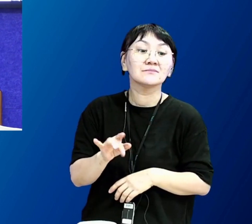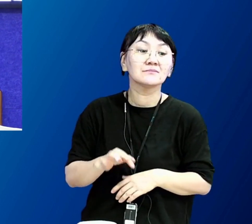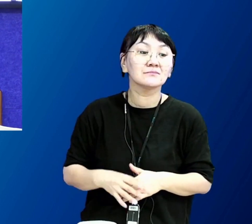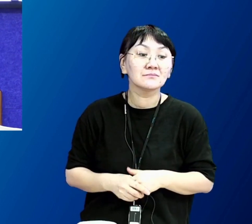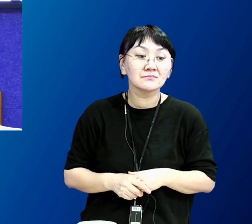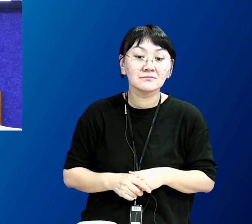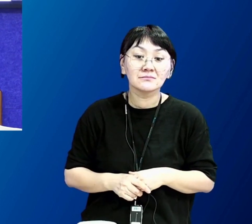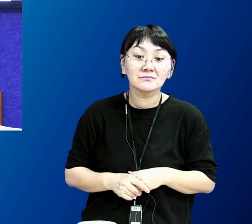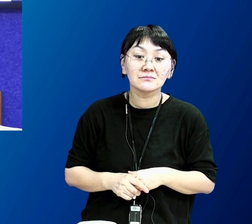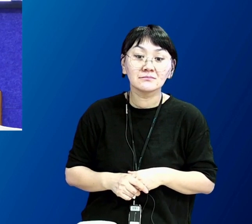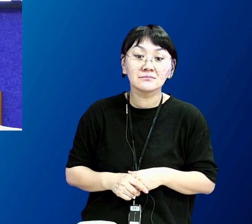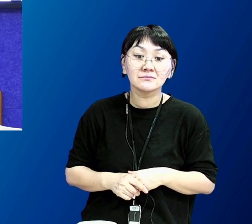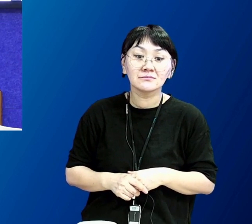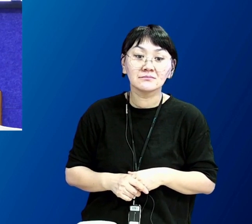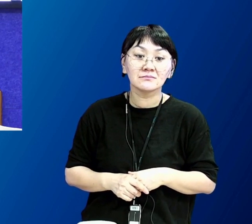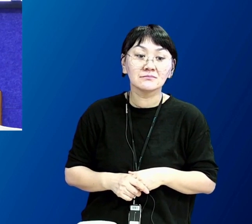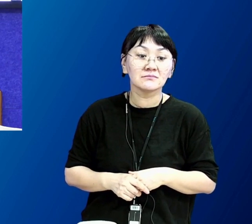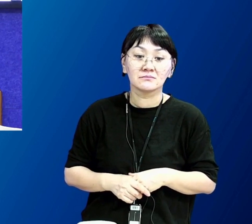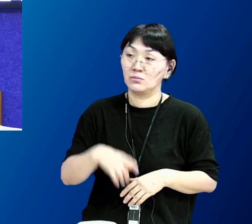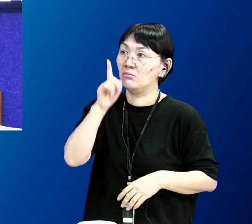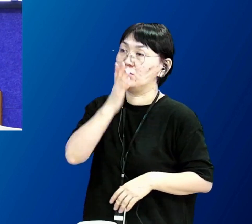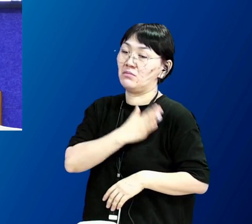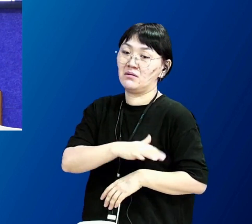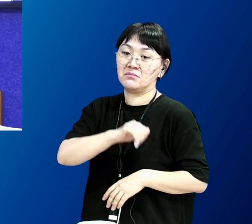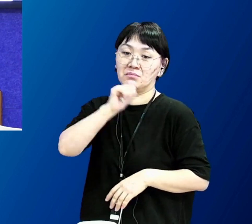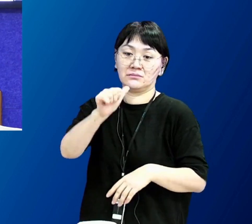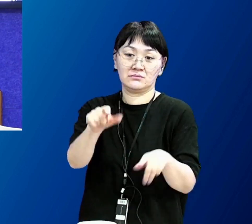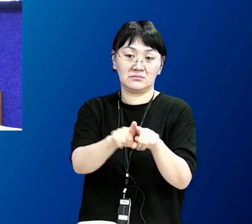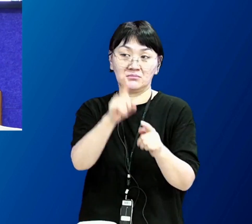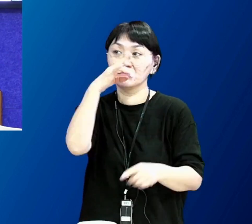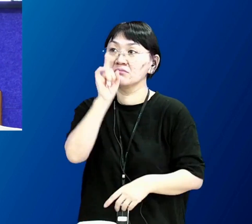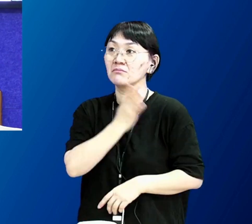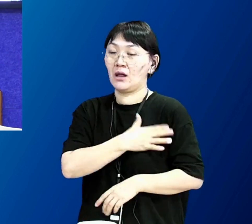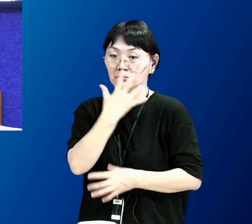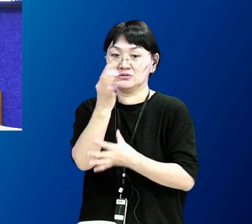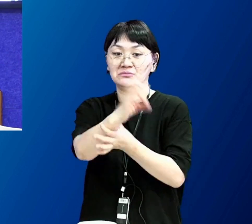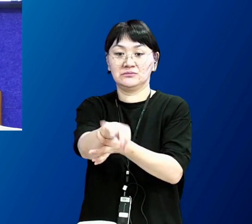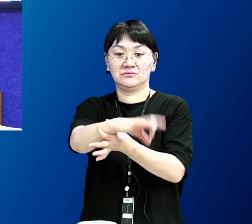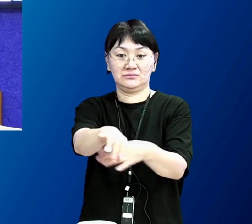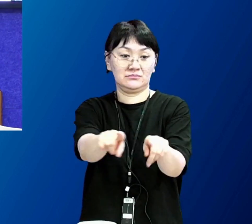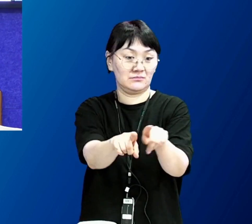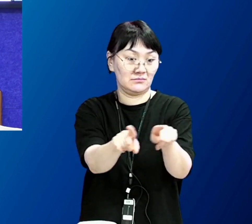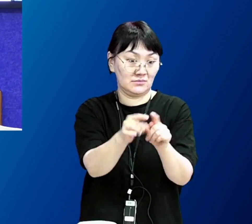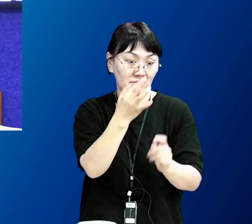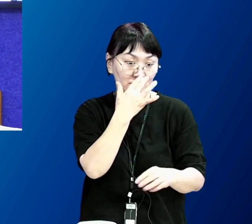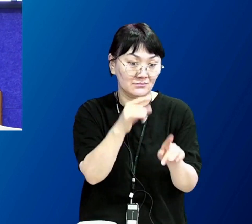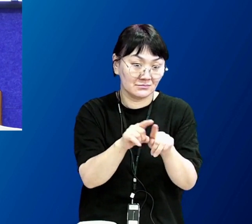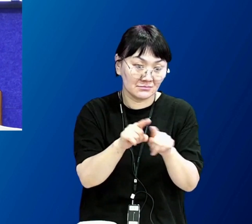энэ чинь эзнийг үл хайрлж байгаа хэрэг байгаа юм зү.